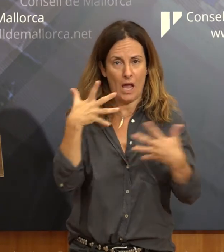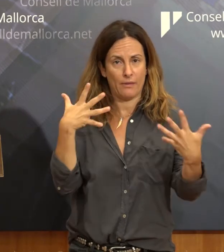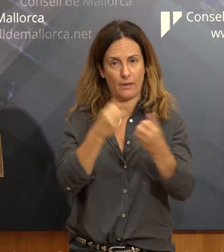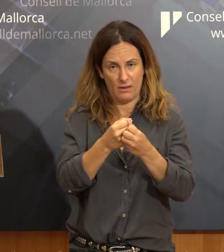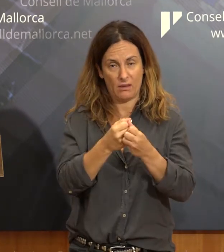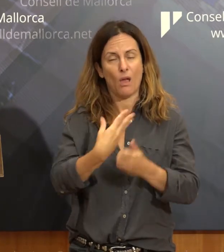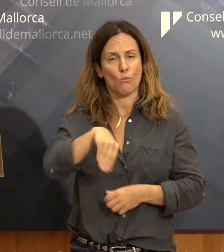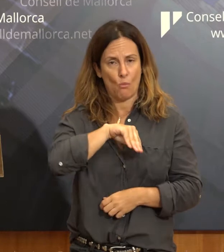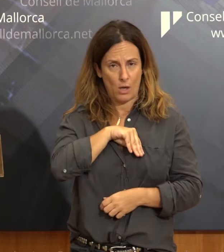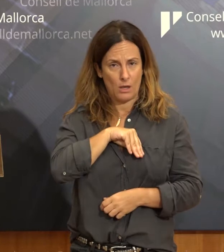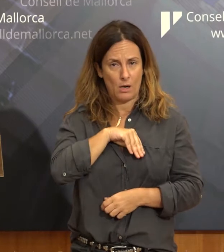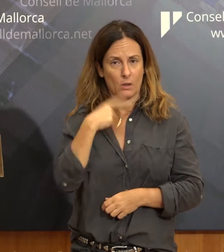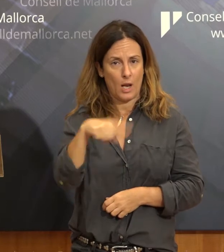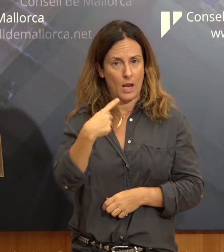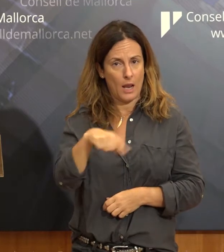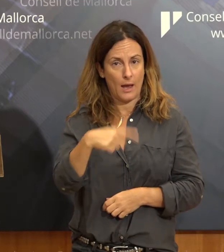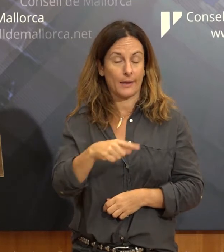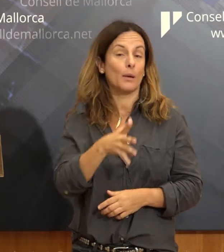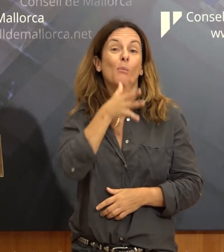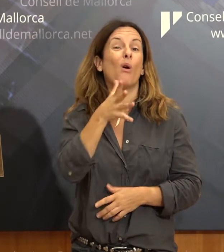carretera i va ser